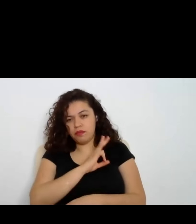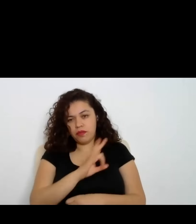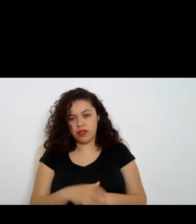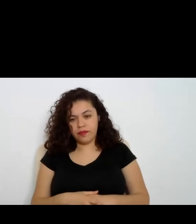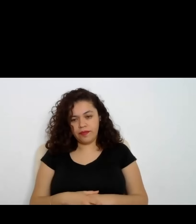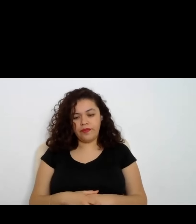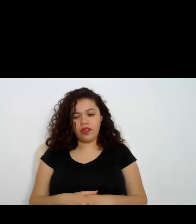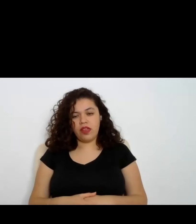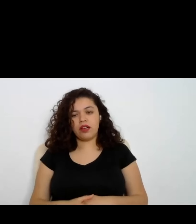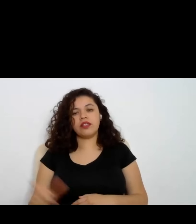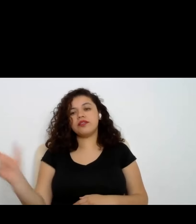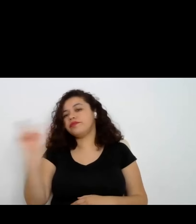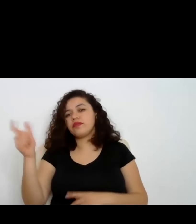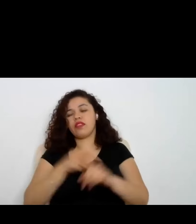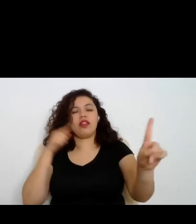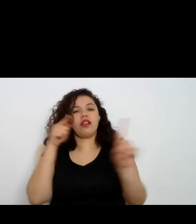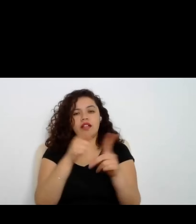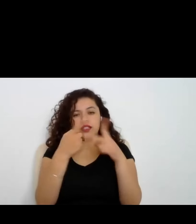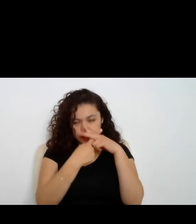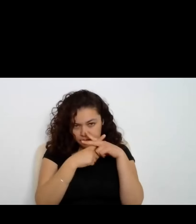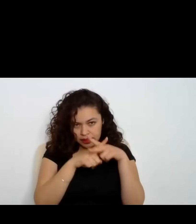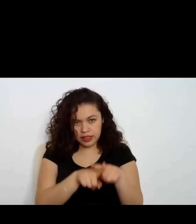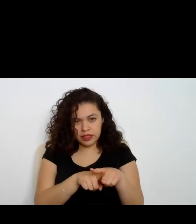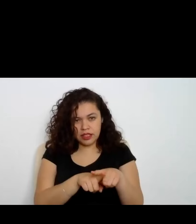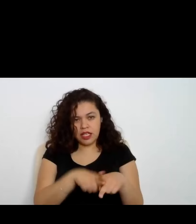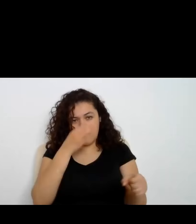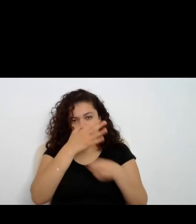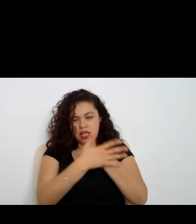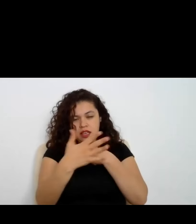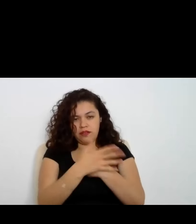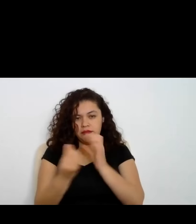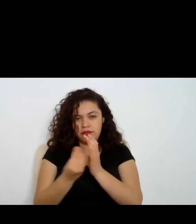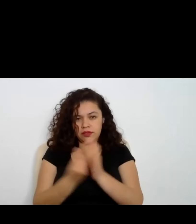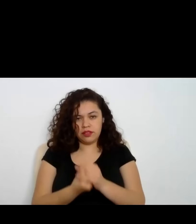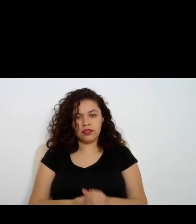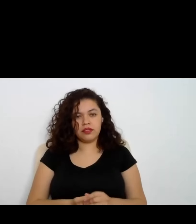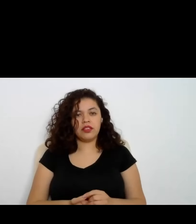Cuando las finalidades que dieron origen al aviso de privacidad